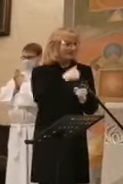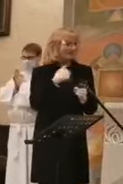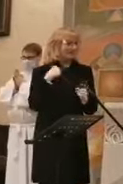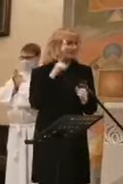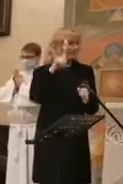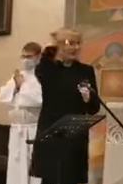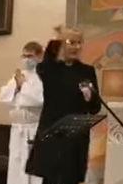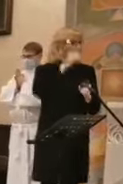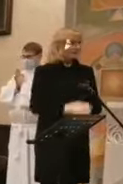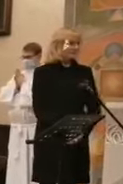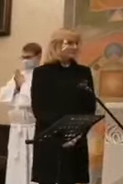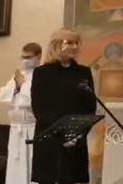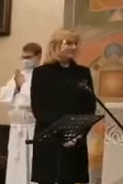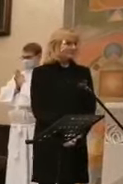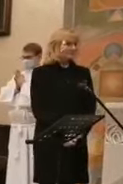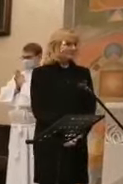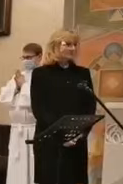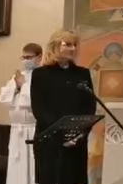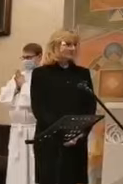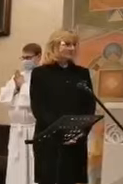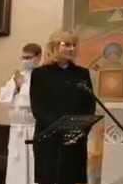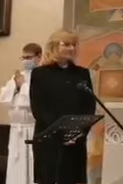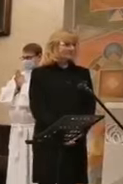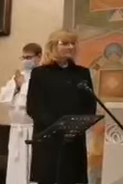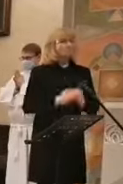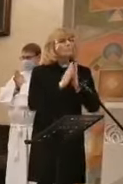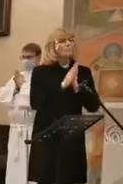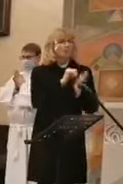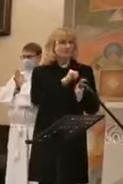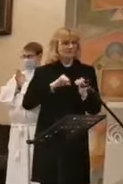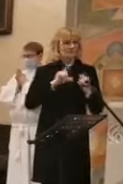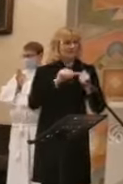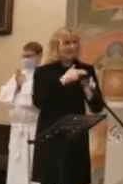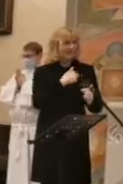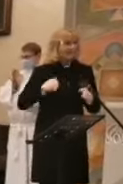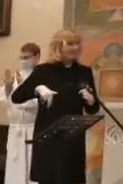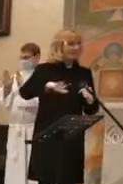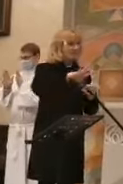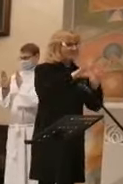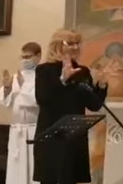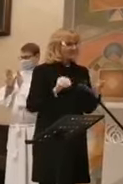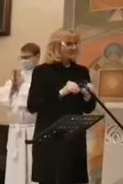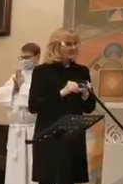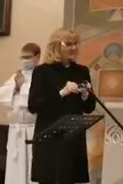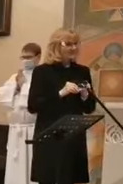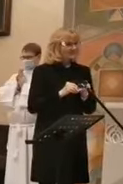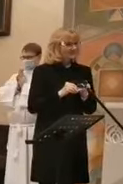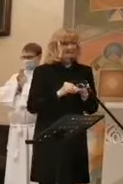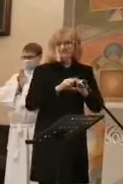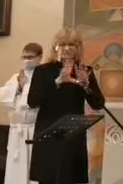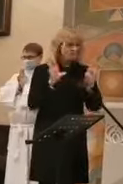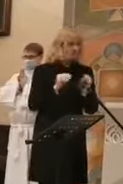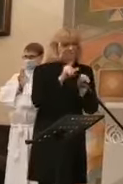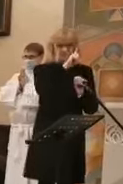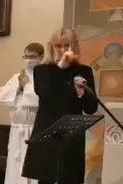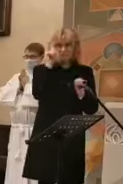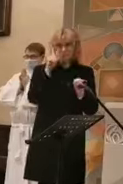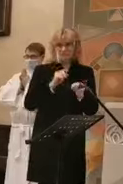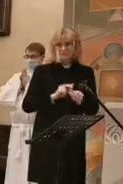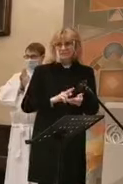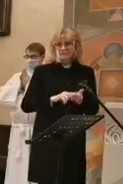Panie. I módlmy się za nas wszystkich. Za wszystkich ludzi na